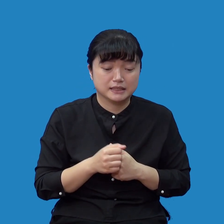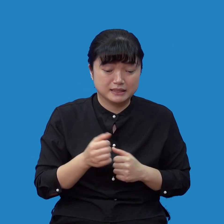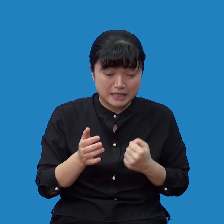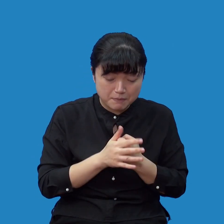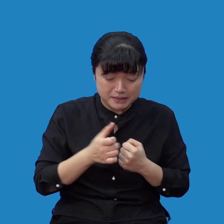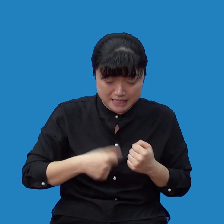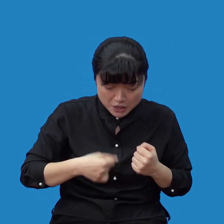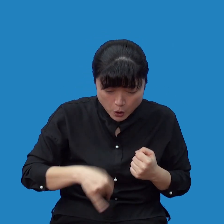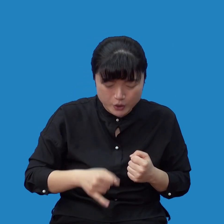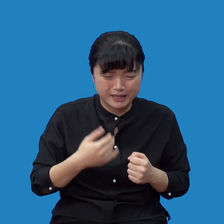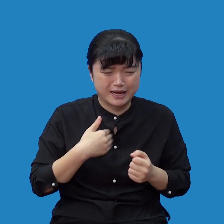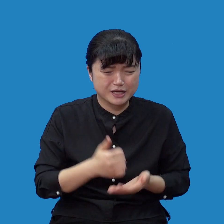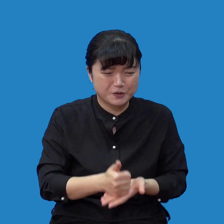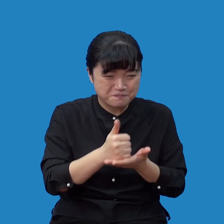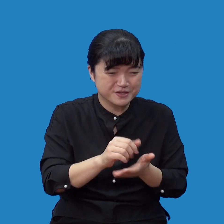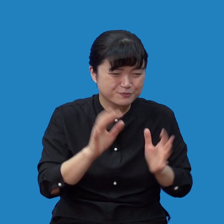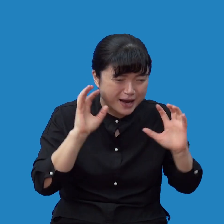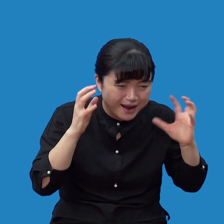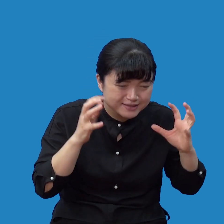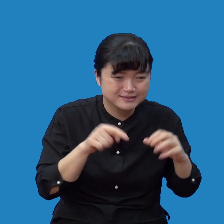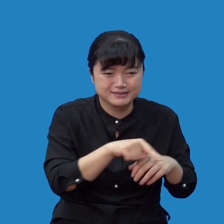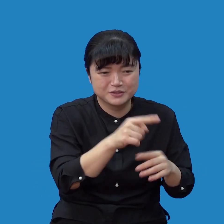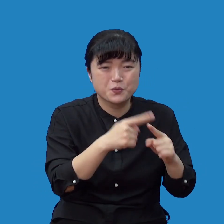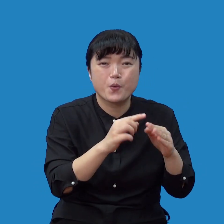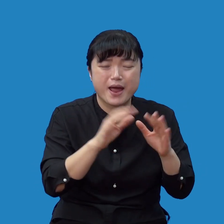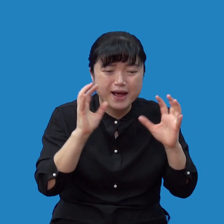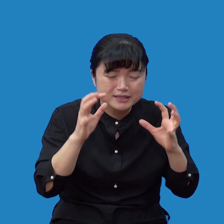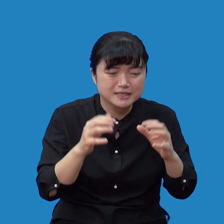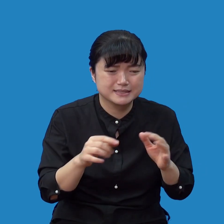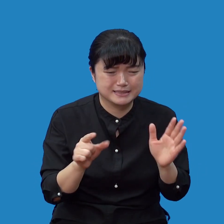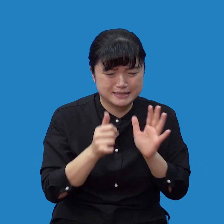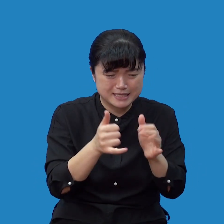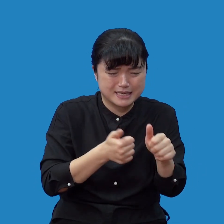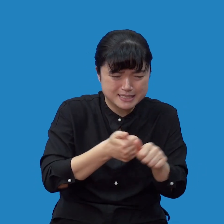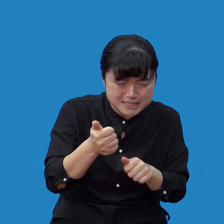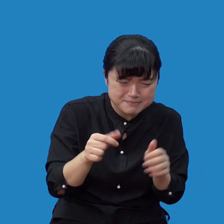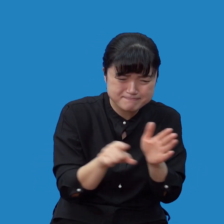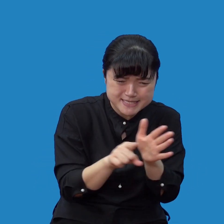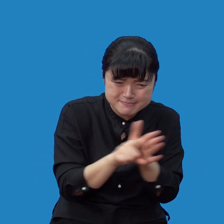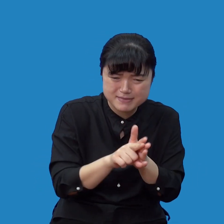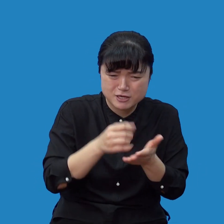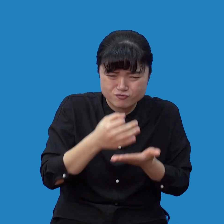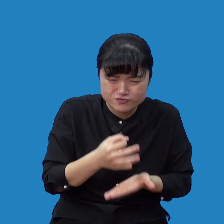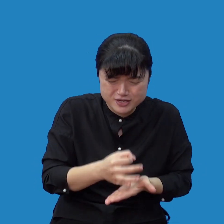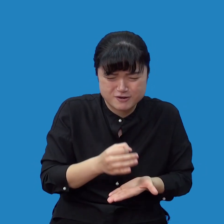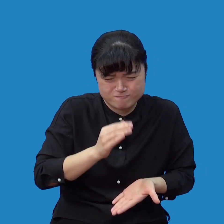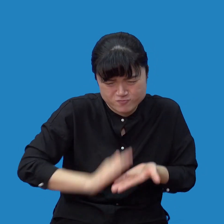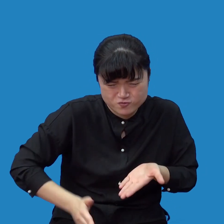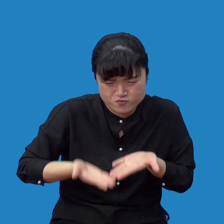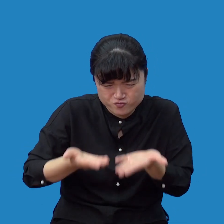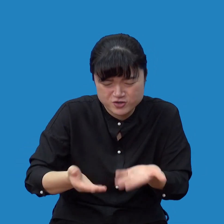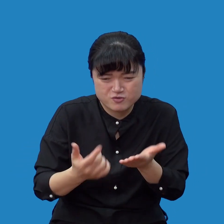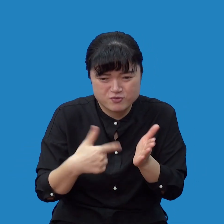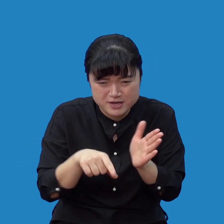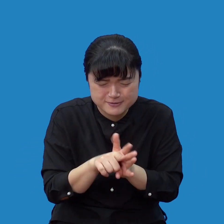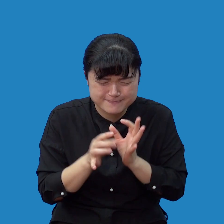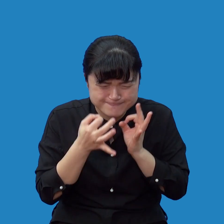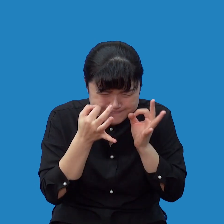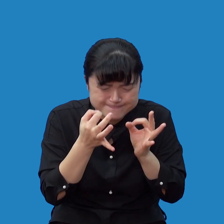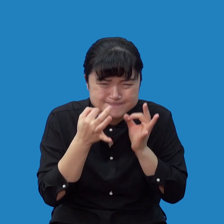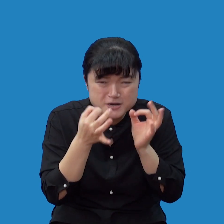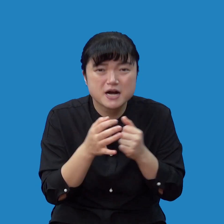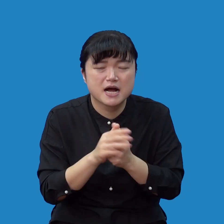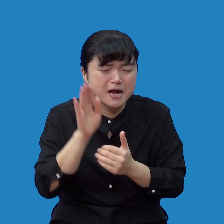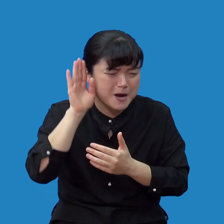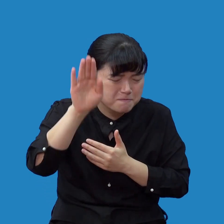섬기는 영적 자녀들에게 이 세상을 이기는 믿음의 유산을 물려주려고 더 많이 지금까지 애썼고 또 앞으로도 더